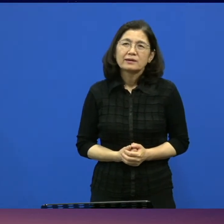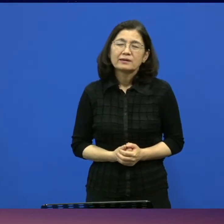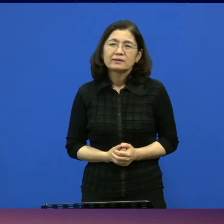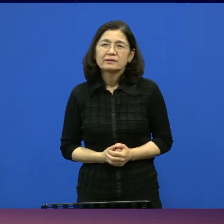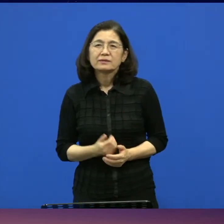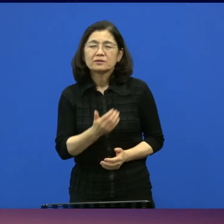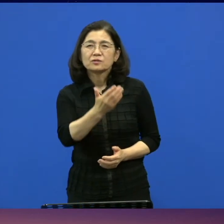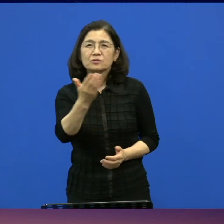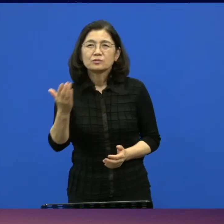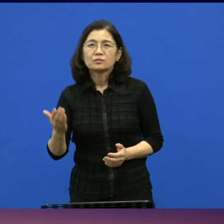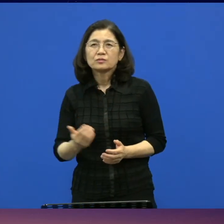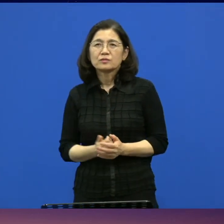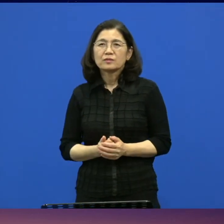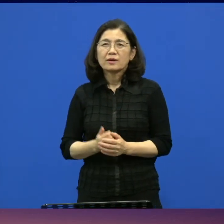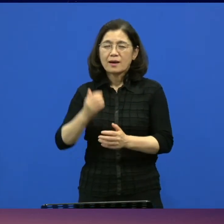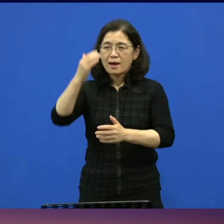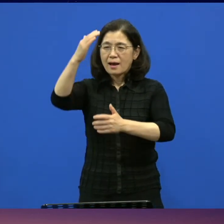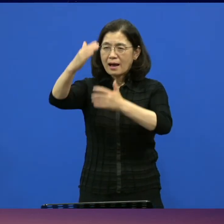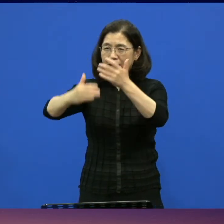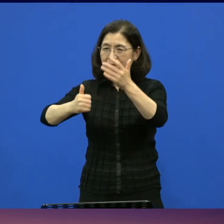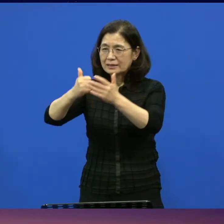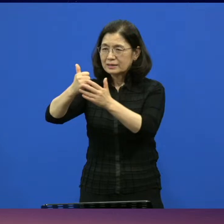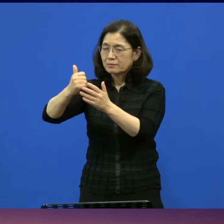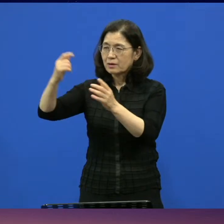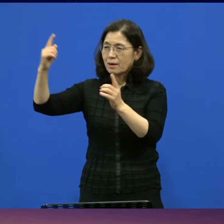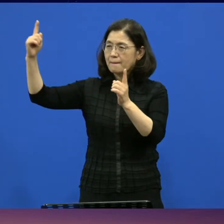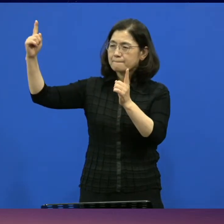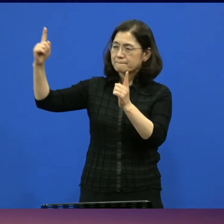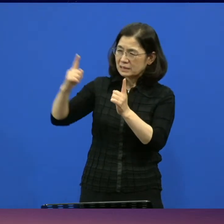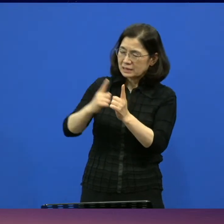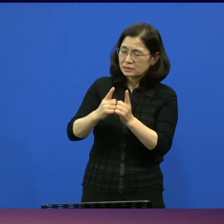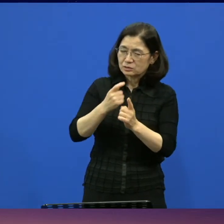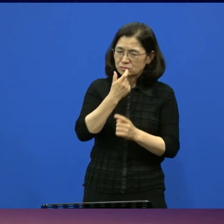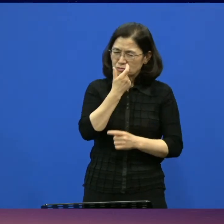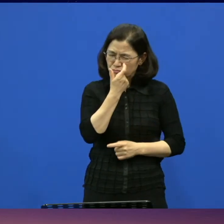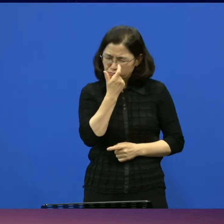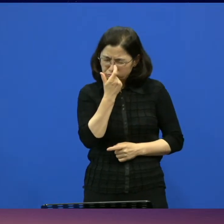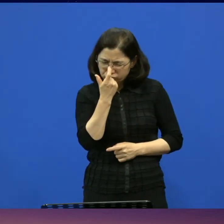여러분, 우리는 하나님을 맞이하기에는 너무도 부적절한 상태의 사람들이,